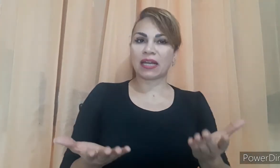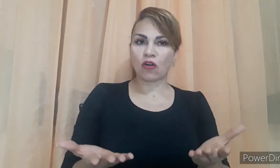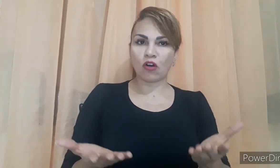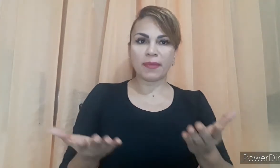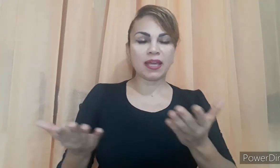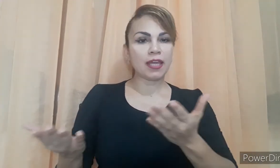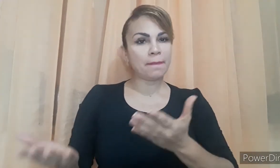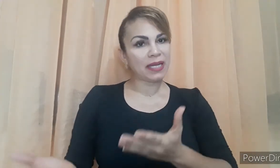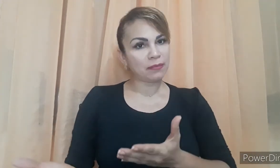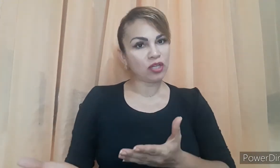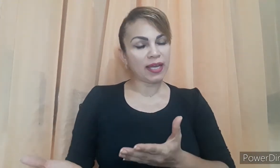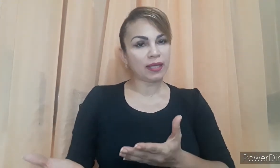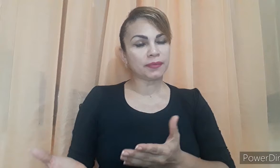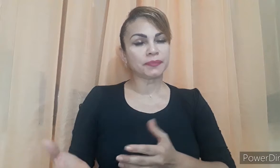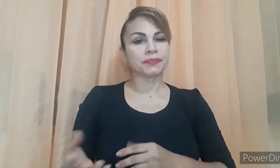para homem e para mulher.